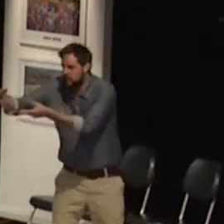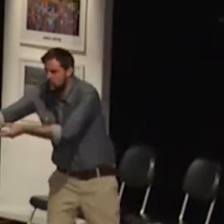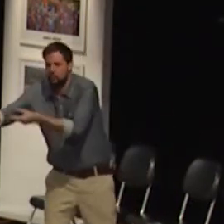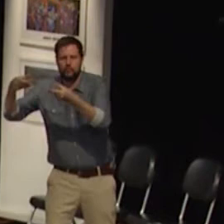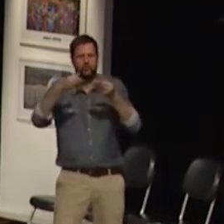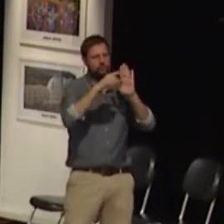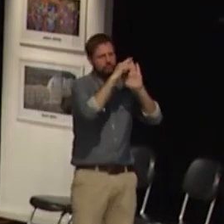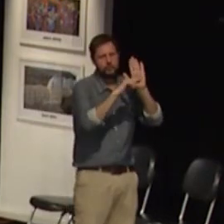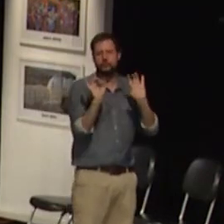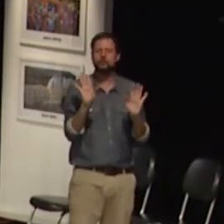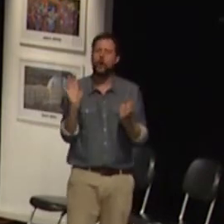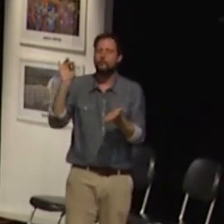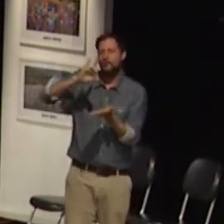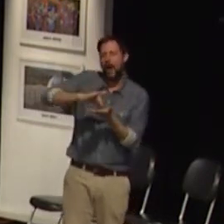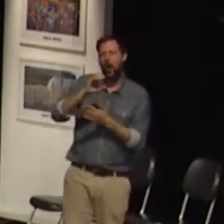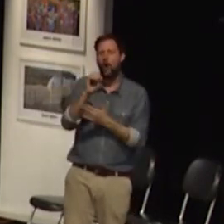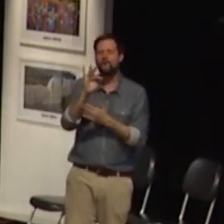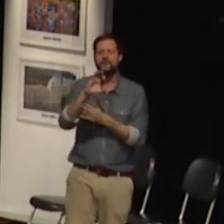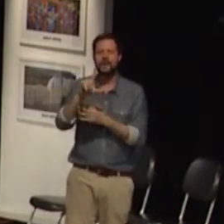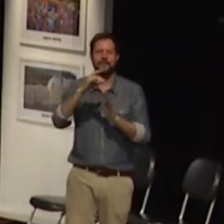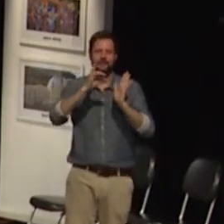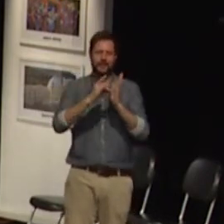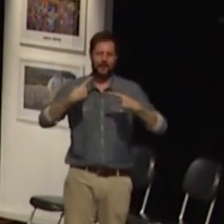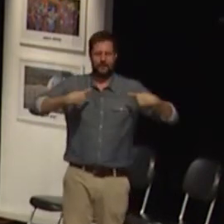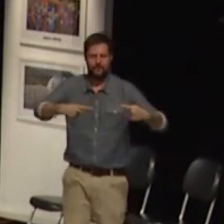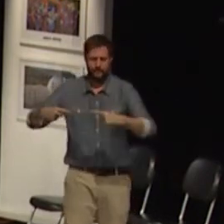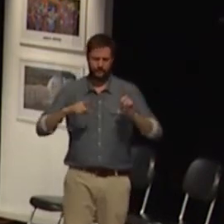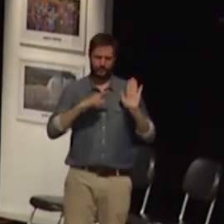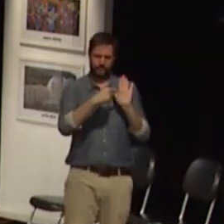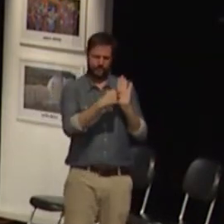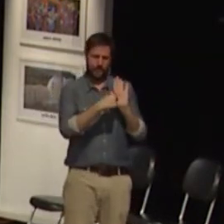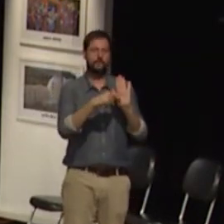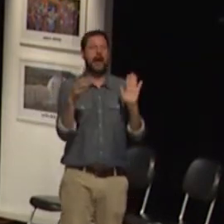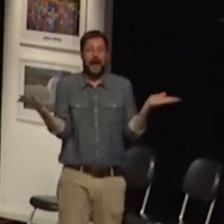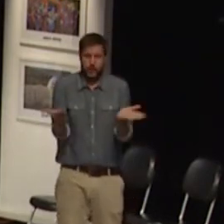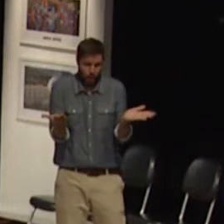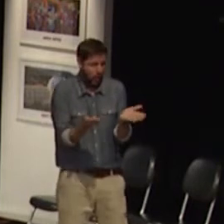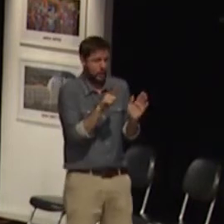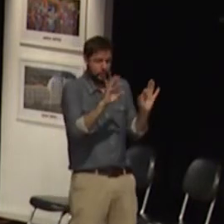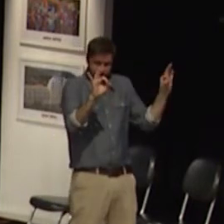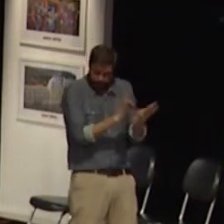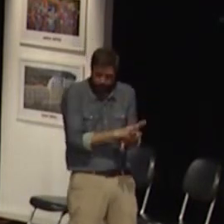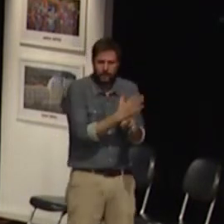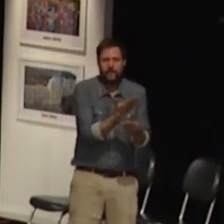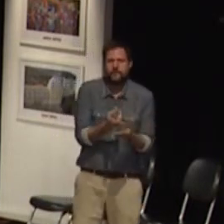novos processos. A gente pegou e relatório e só oficializou essas nossas discussões. Então,